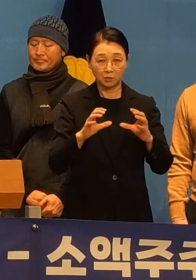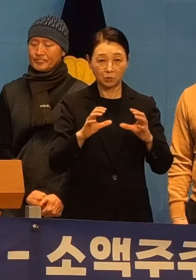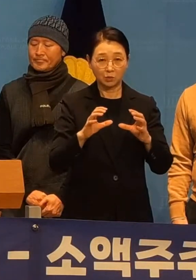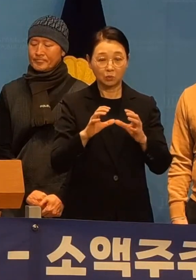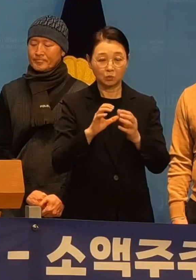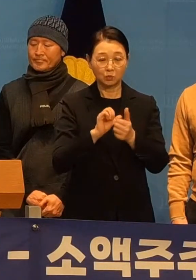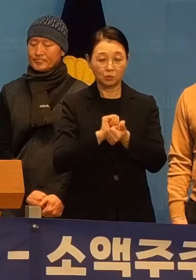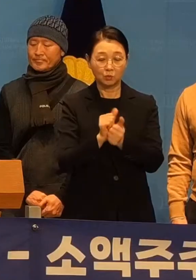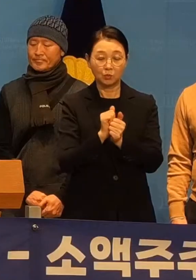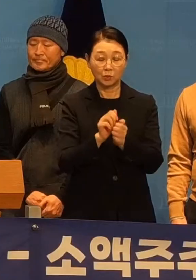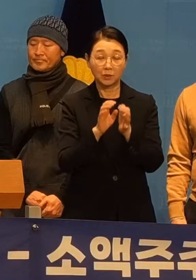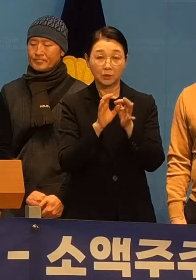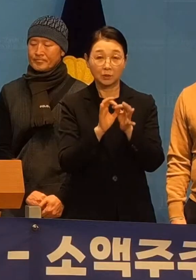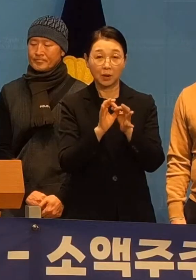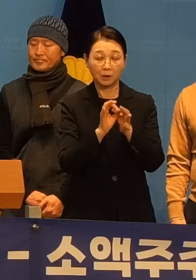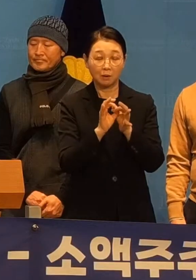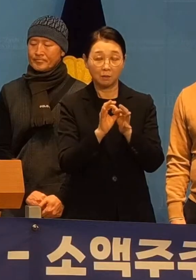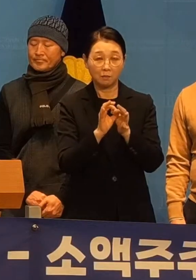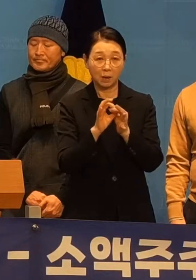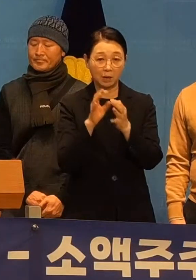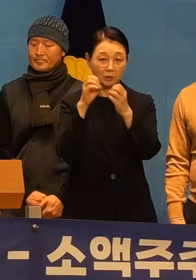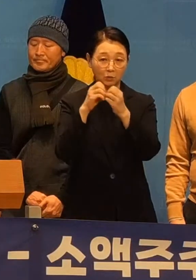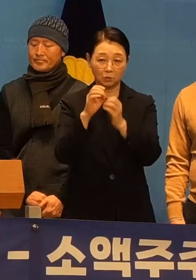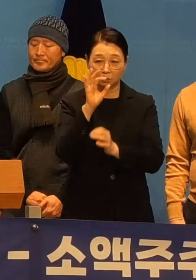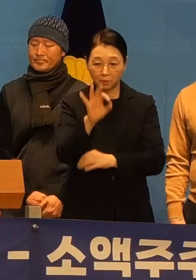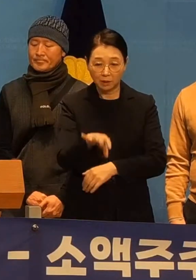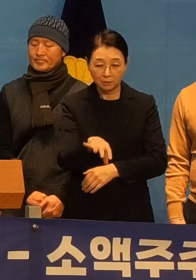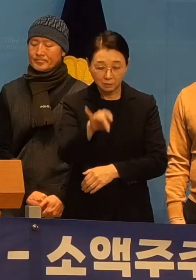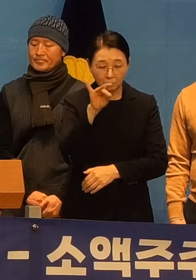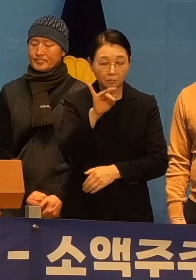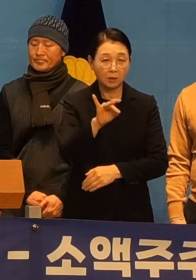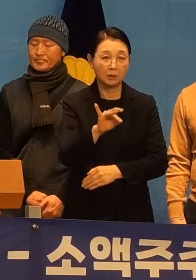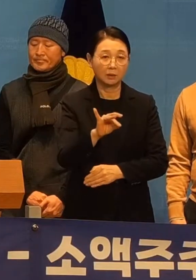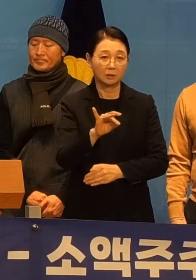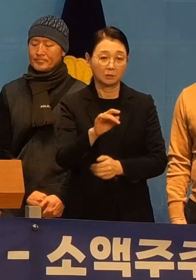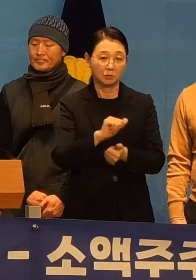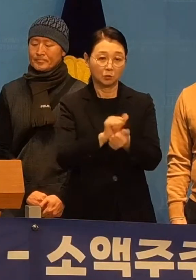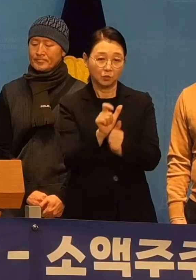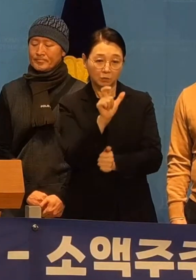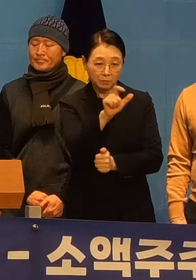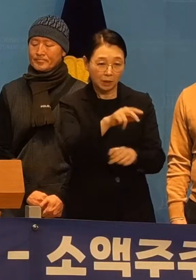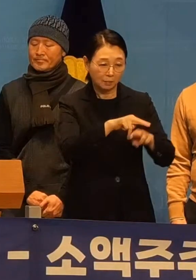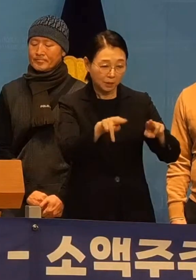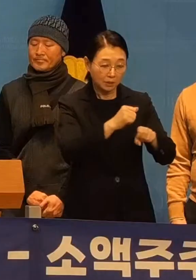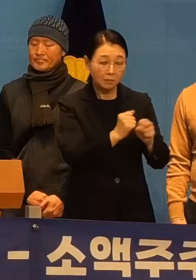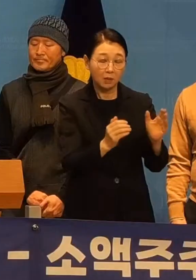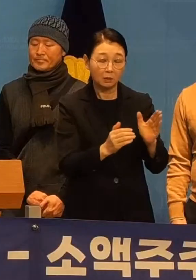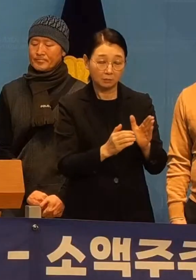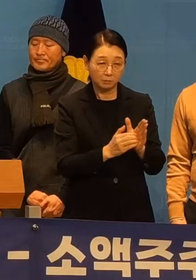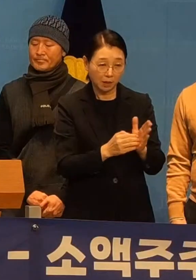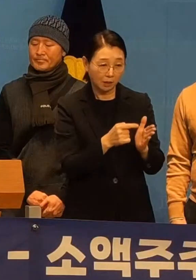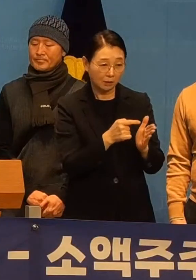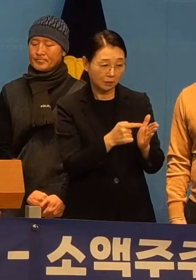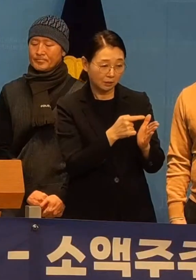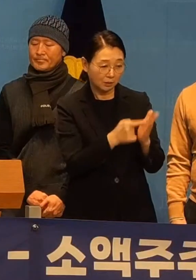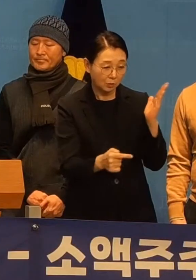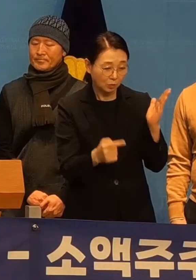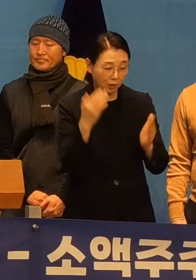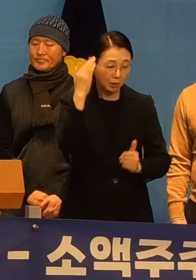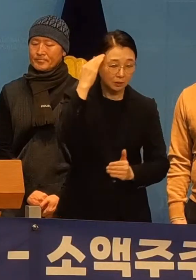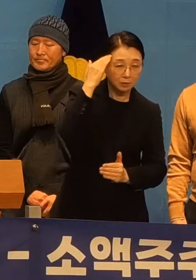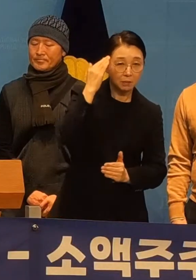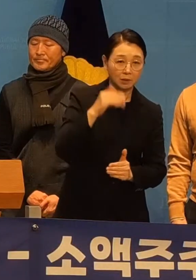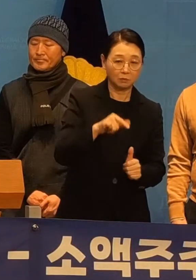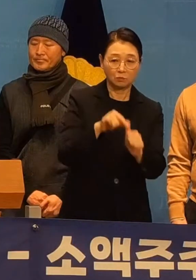유래를 찾아보기 힘들기에 상장 폐지와 관련돼서 소액 주주들의 침해된 권리를 구제하기 위해서